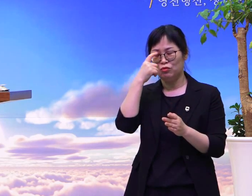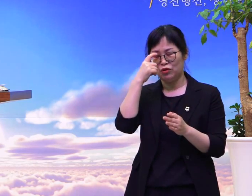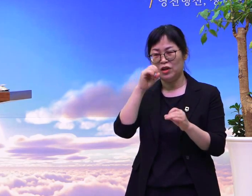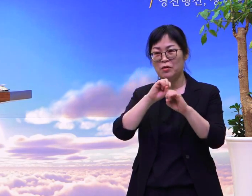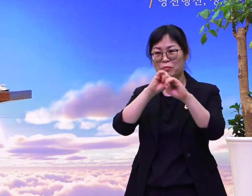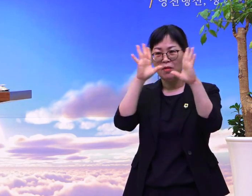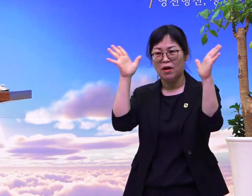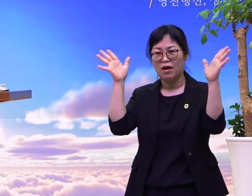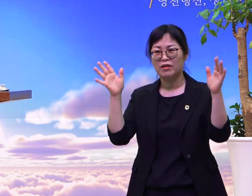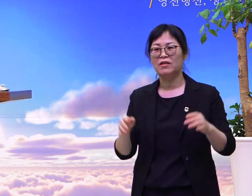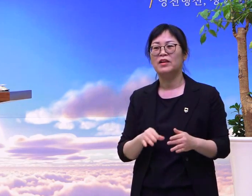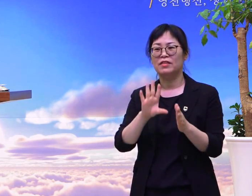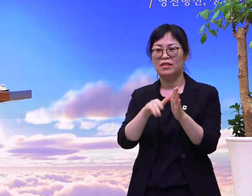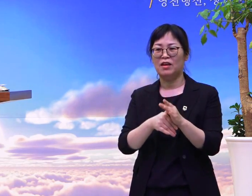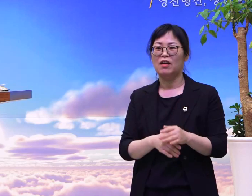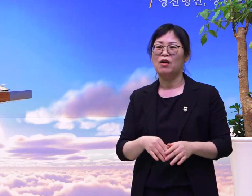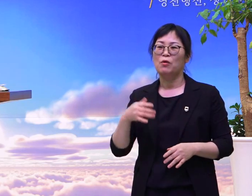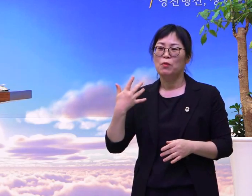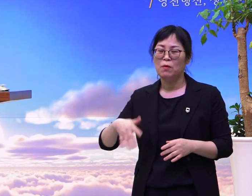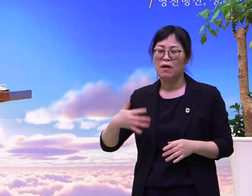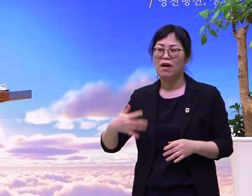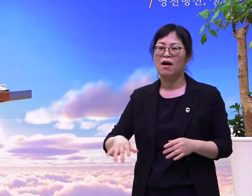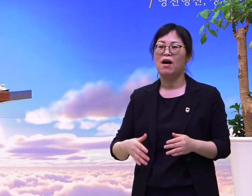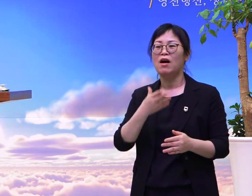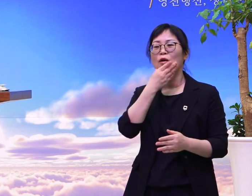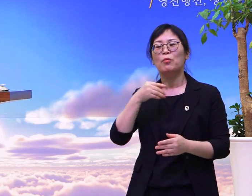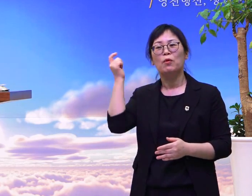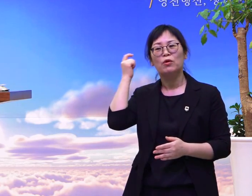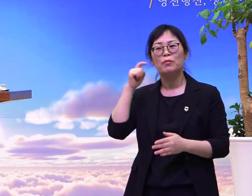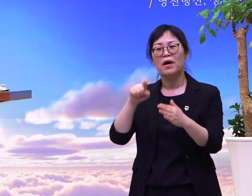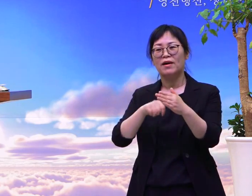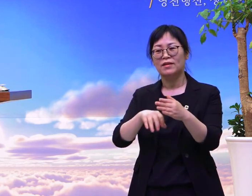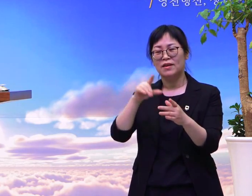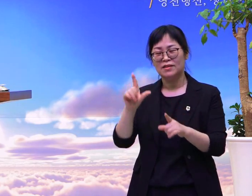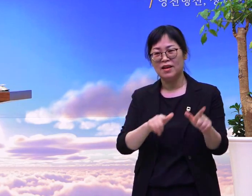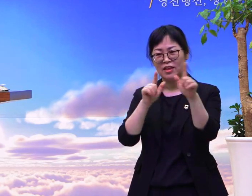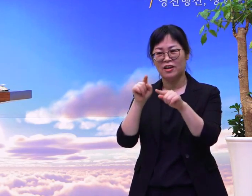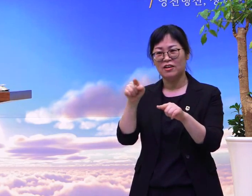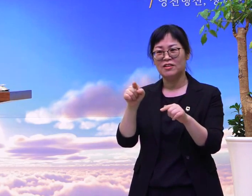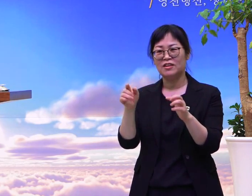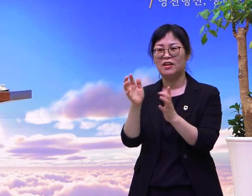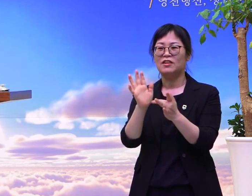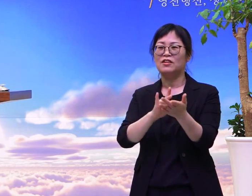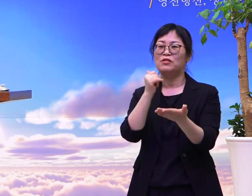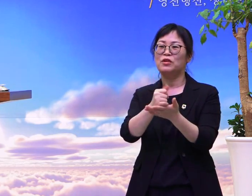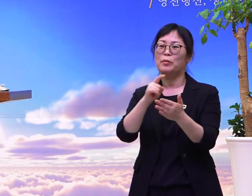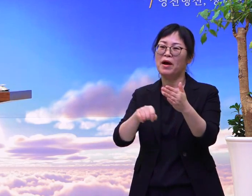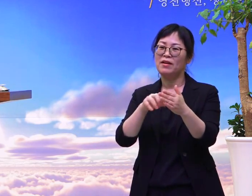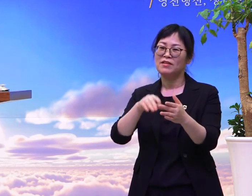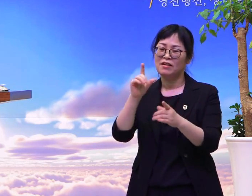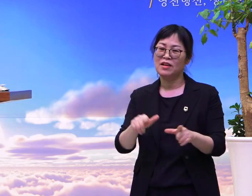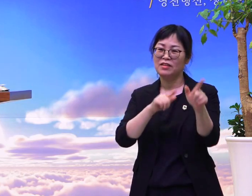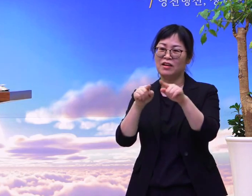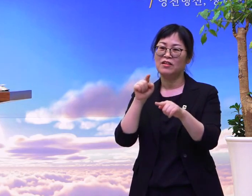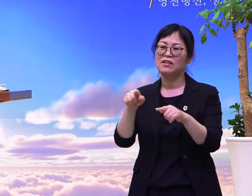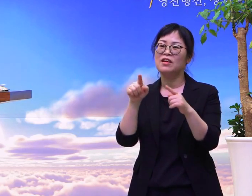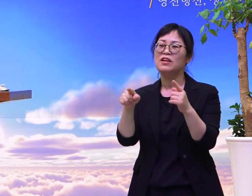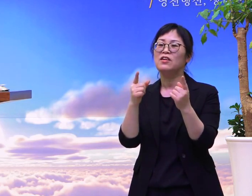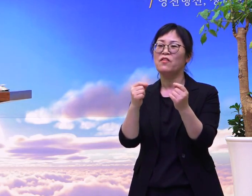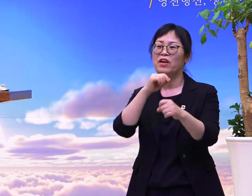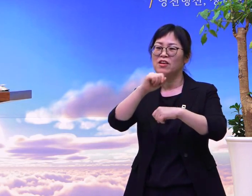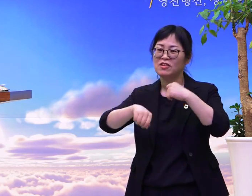뜨였던 것 같습니다. 야, 복음 안에 산다는 것이, 예수님 안에 산다는 것이 이런 것이구나. 이렇게 자유한